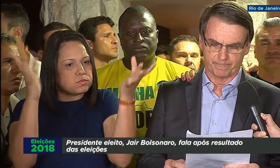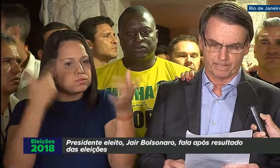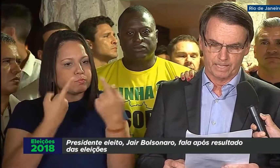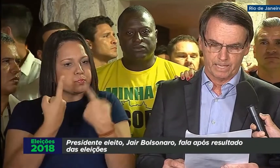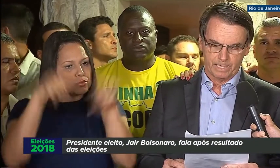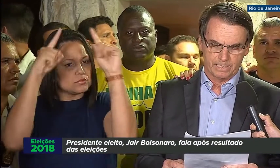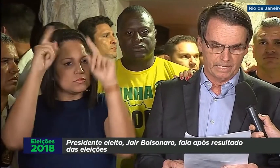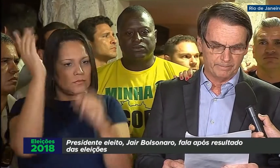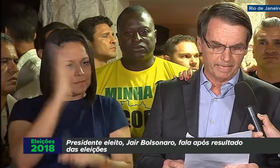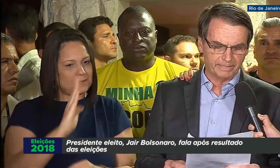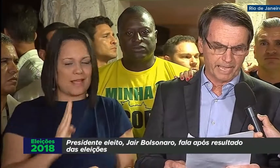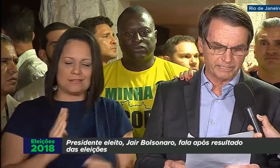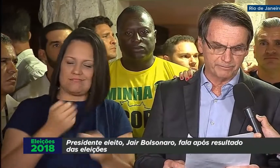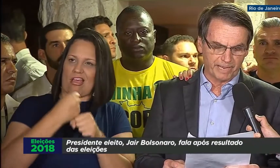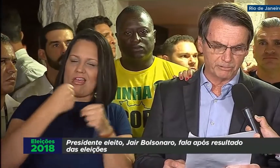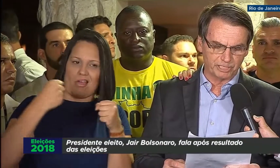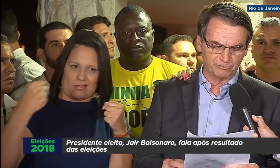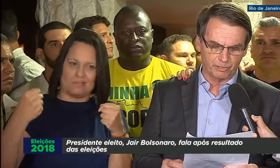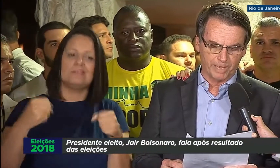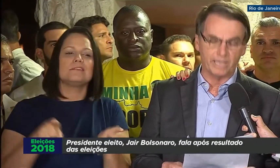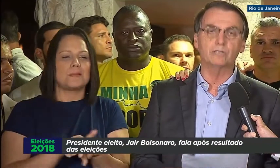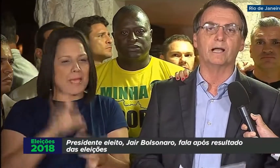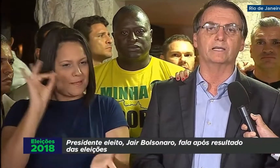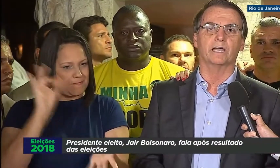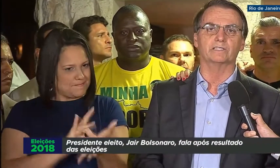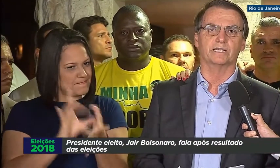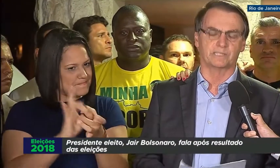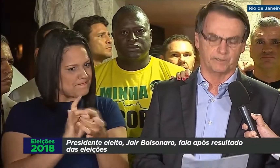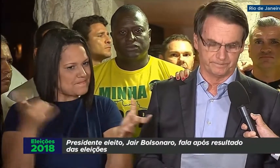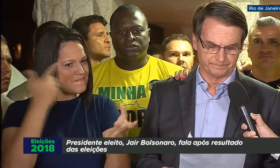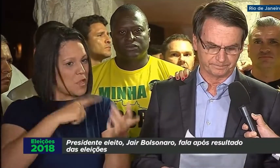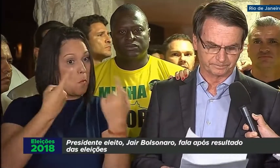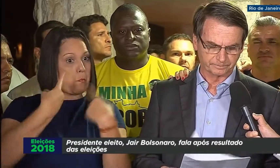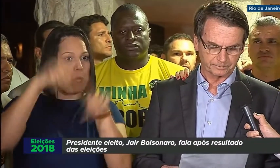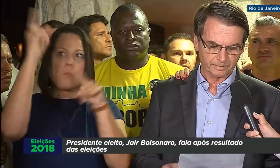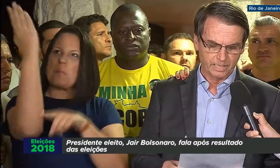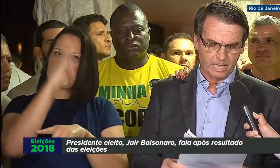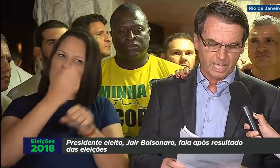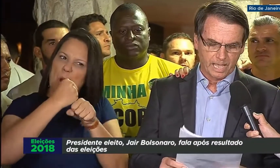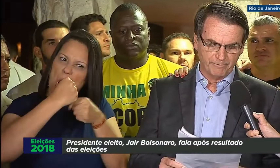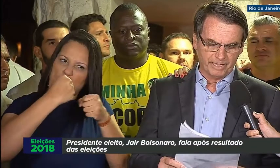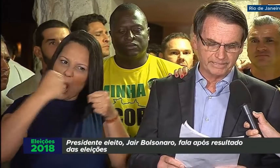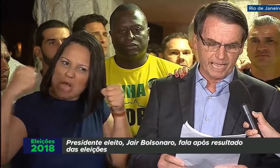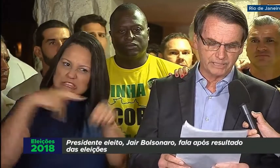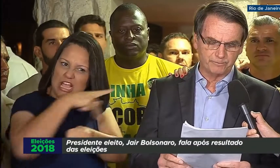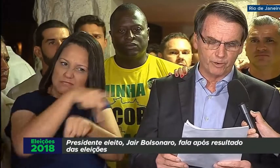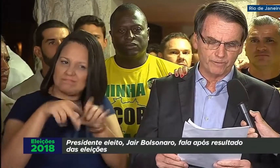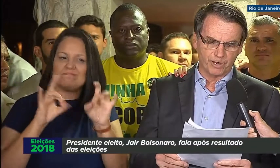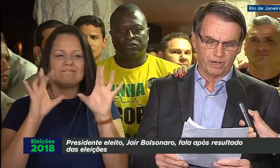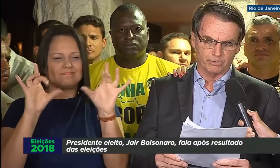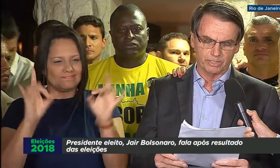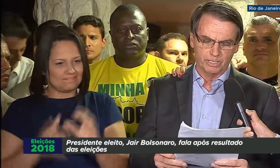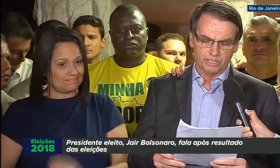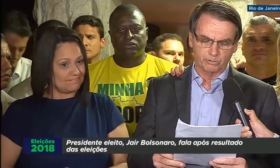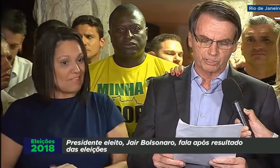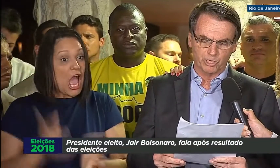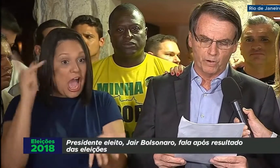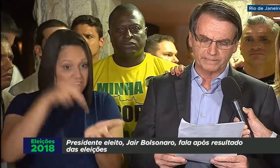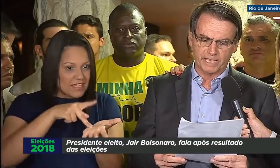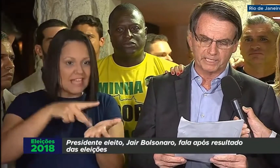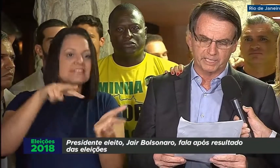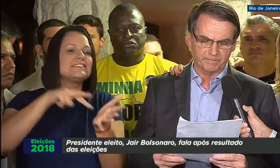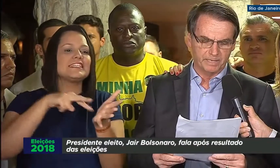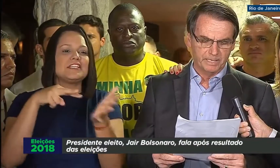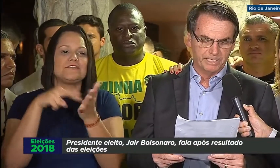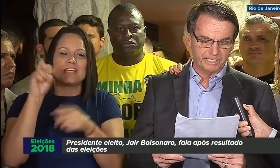país e a liberdade vai nos transformar em uma grande nação. A verdade foi o farol que nos guiou